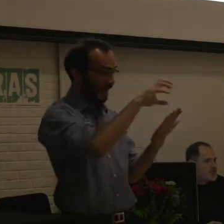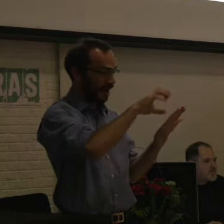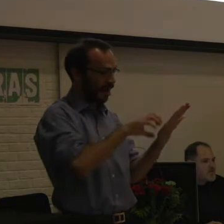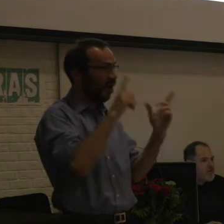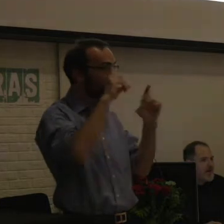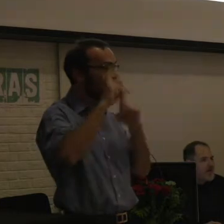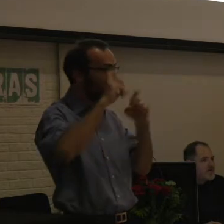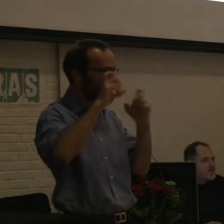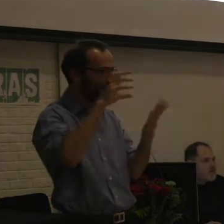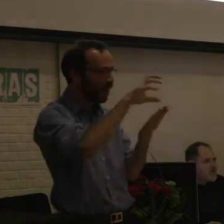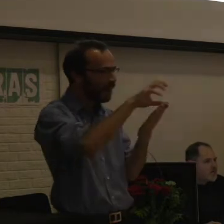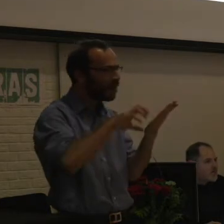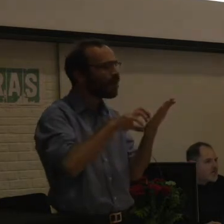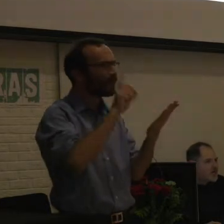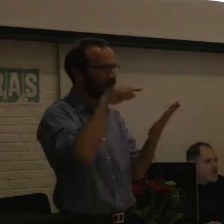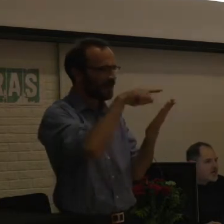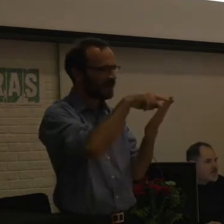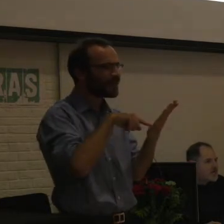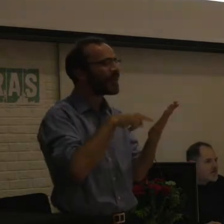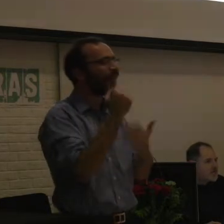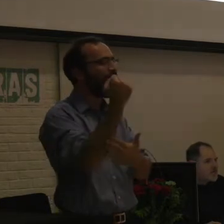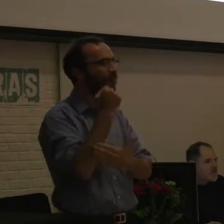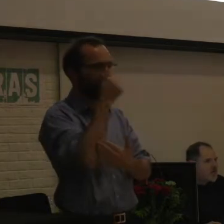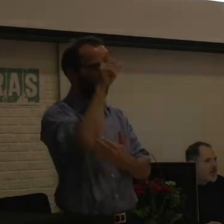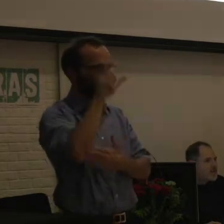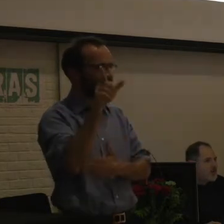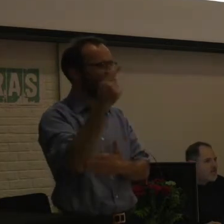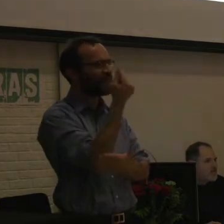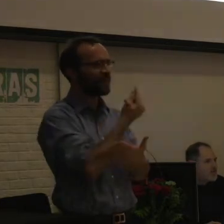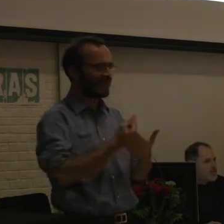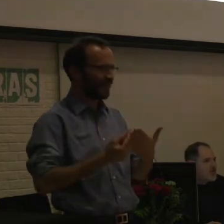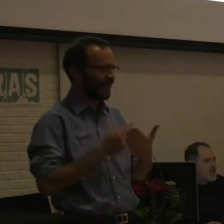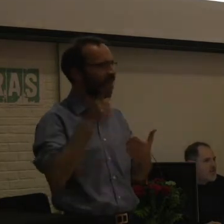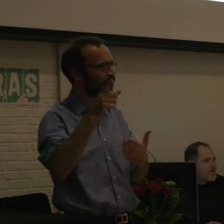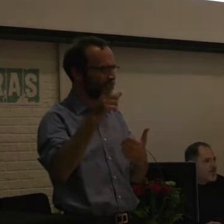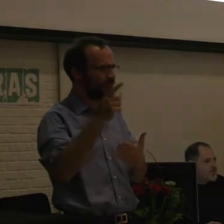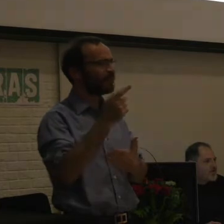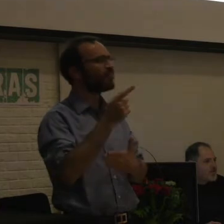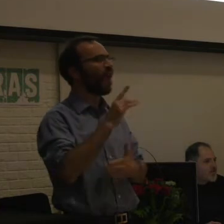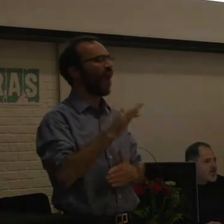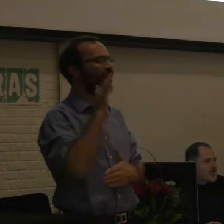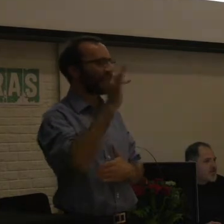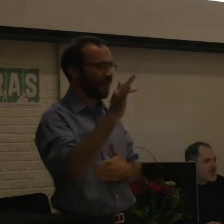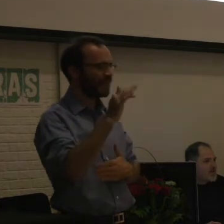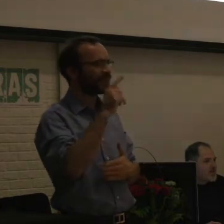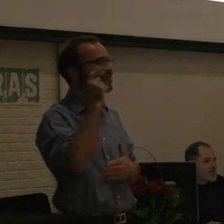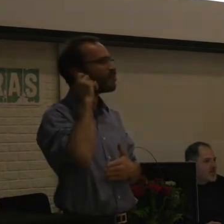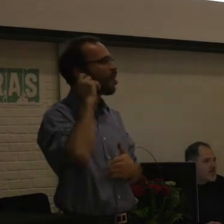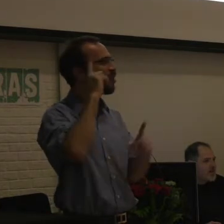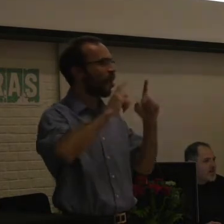mismo. Ahí he contado con el diseñador gráfico A. Taut y con la fotógrafa María Varela, que